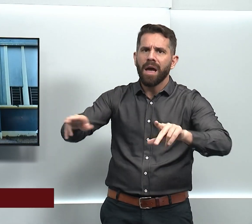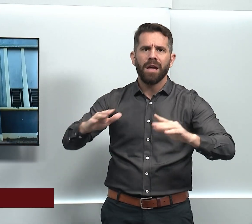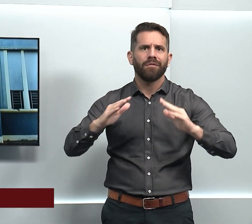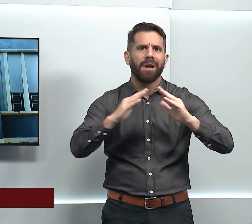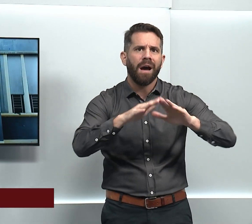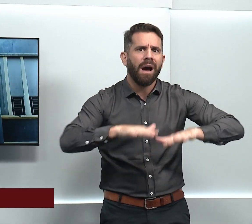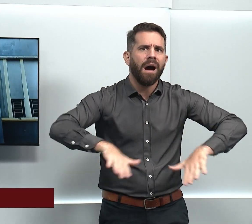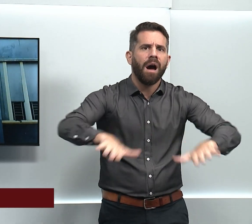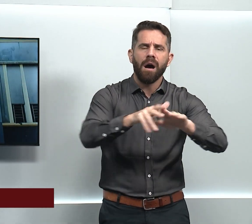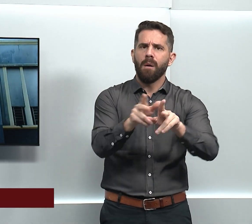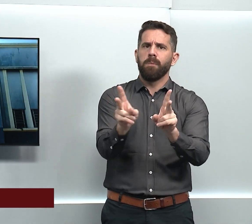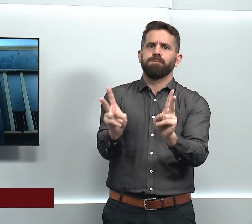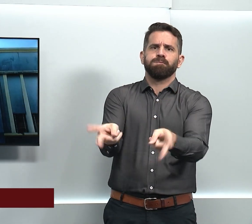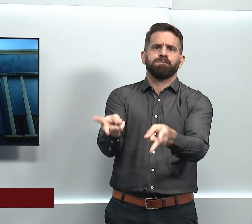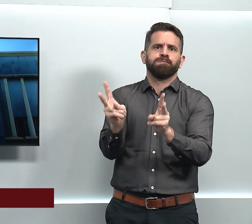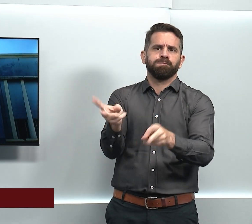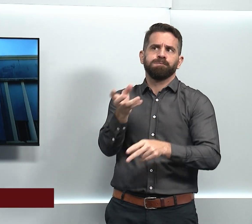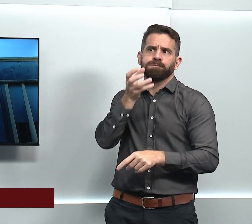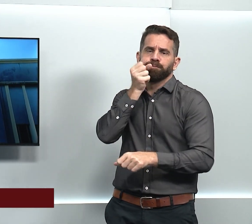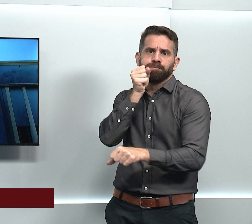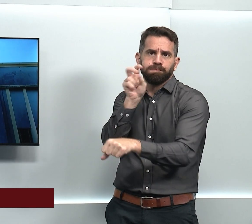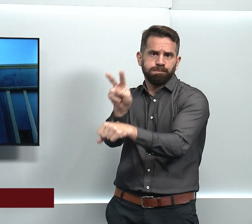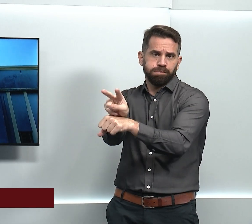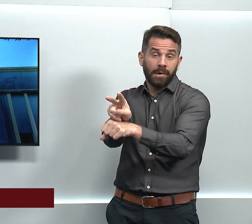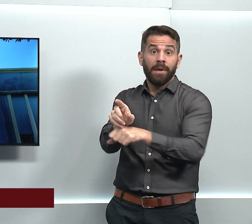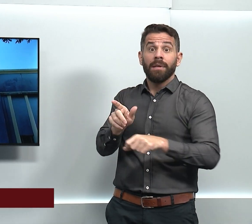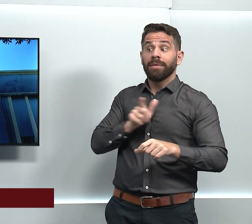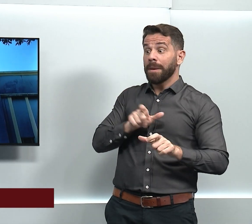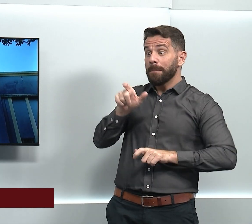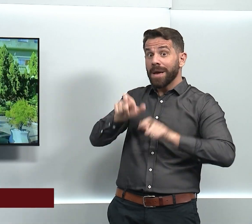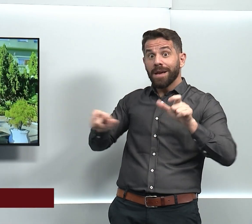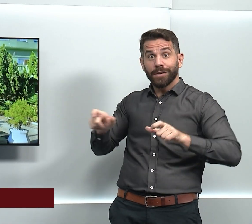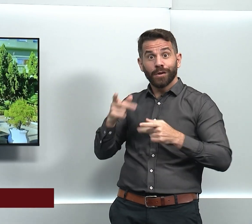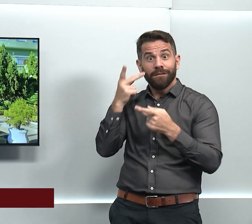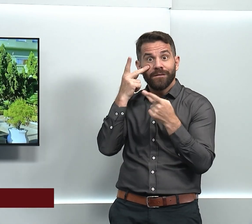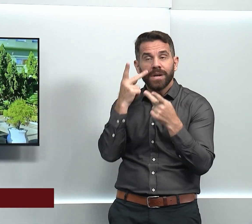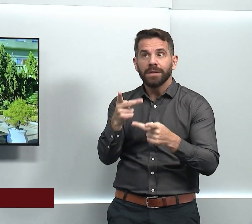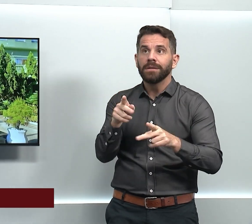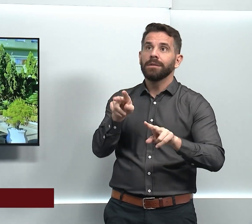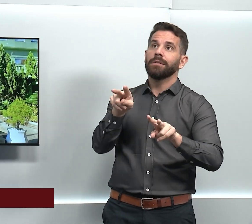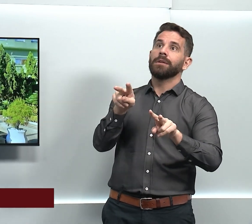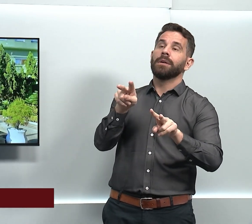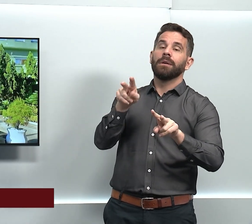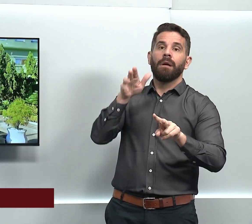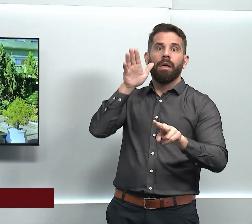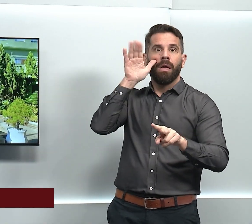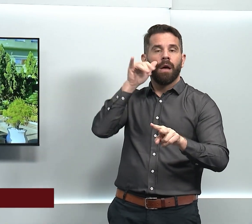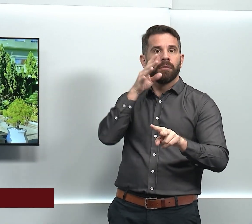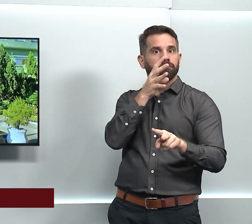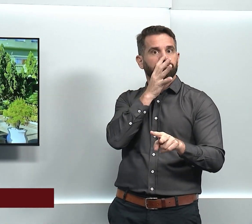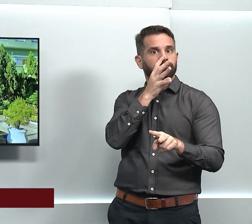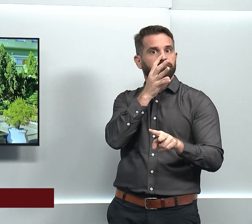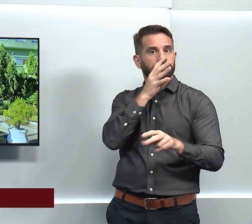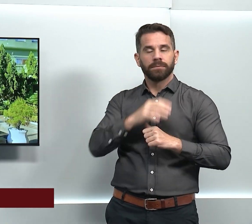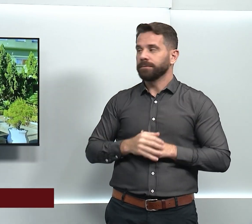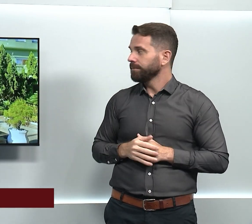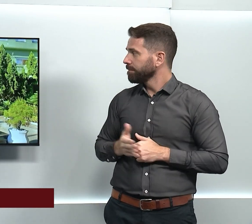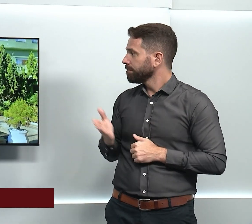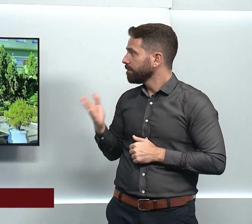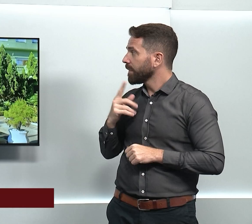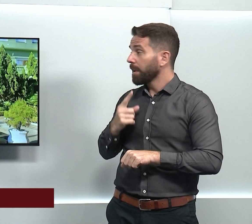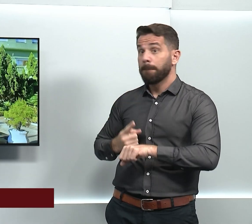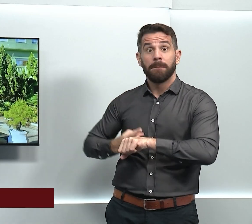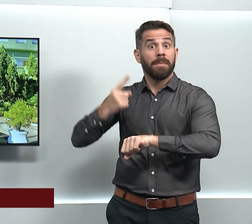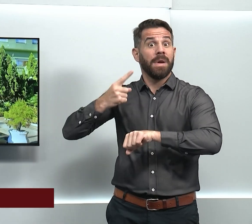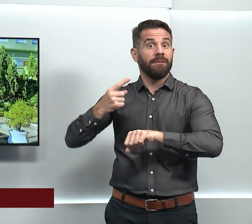estilo, atraindo olhares de goianos e de visitantes. Bom, é a primeira vez que eu estou vindo em Goiânia, né? Sou do